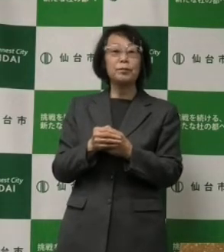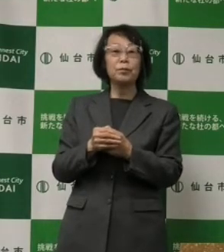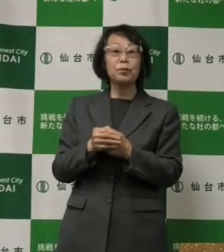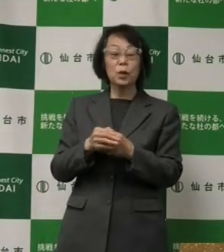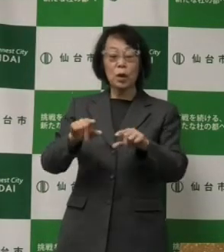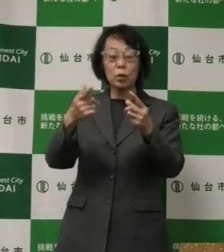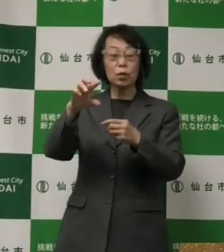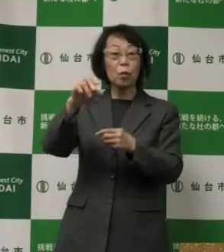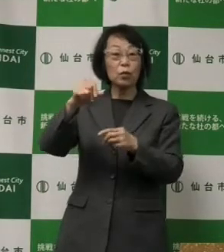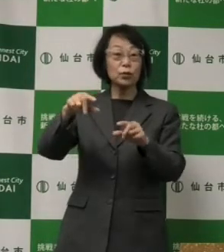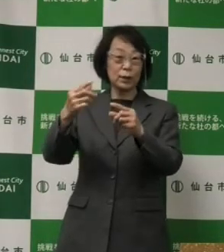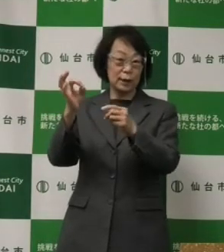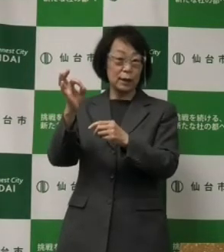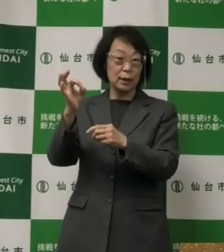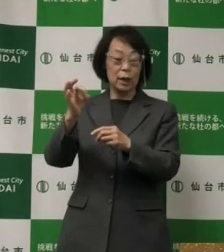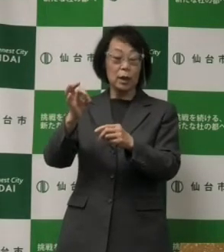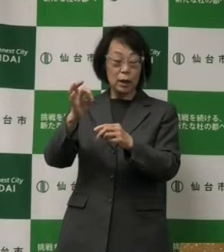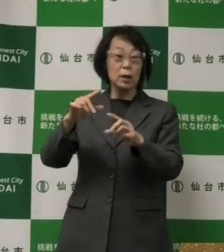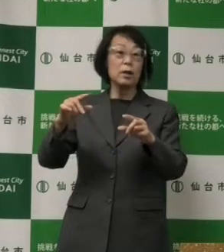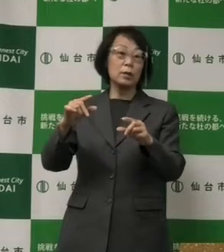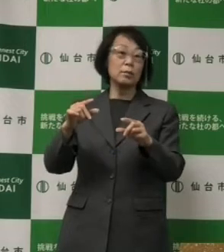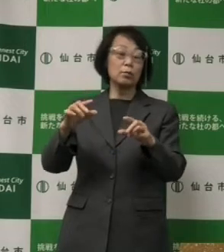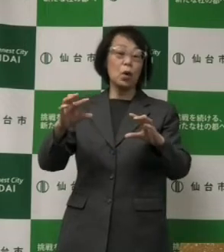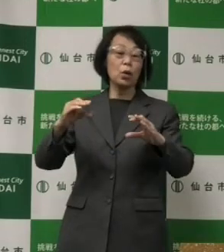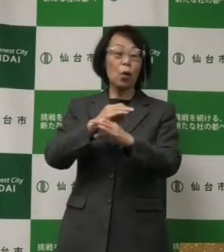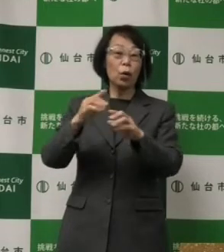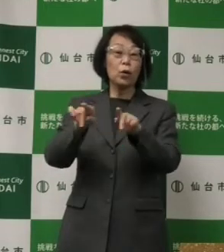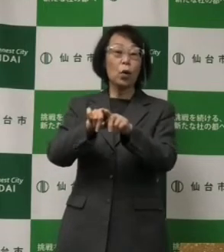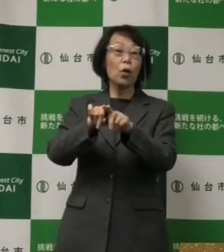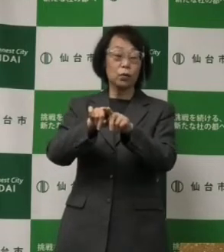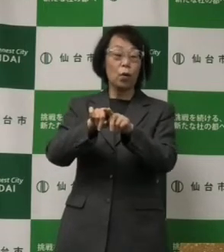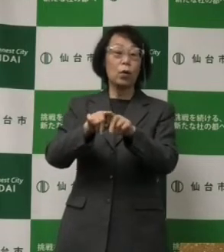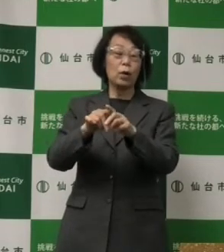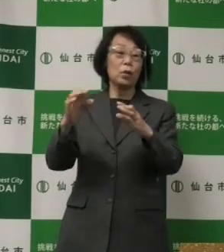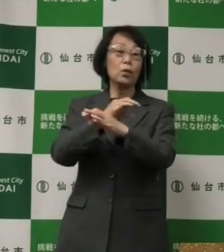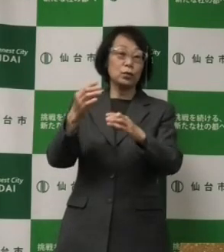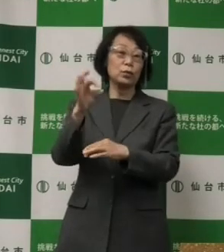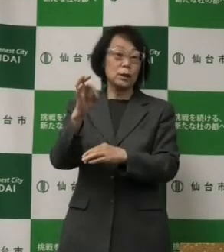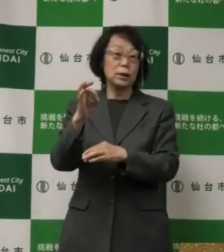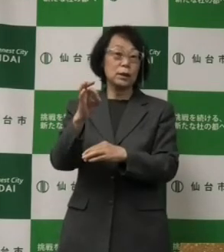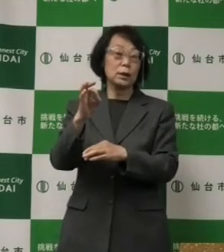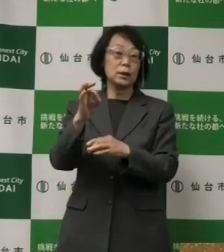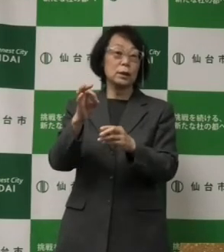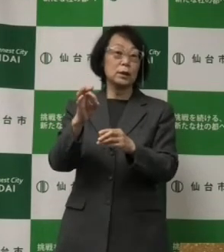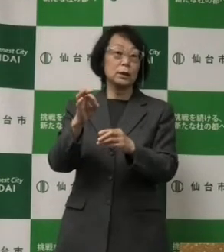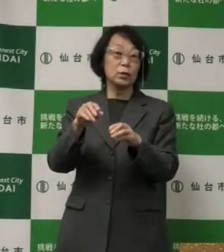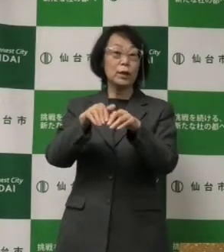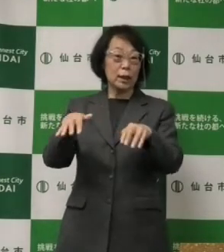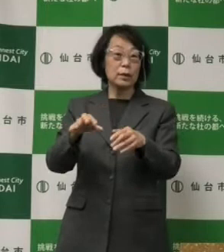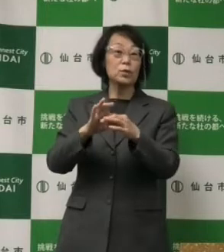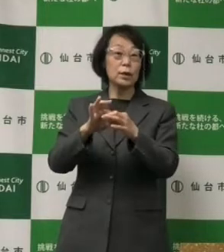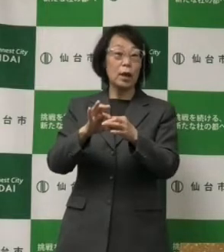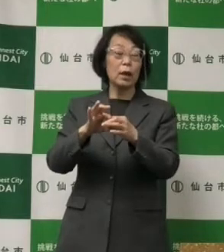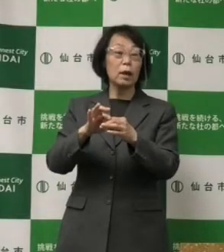土木費では、公共交通運行継続奨励金といたしまして、原